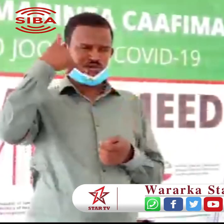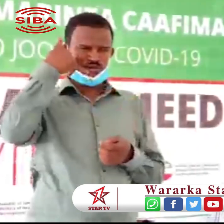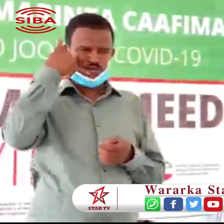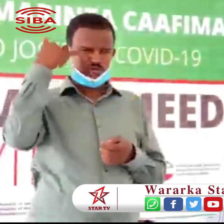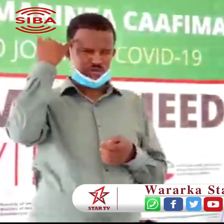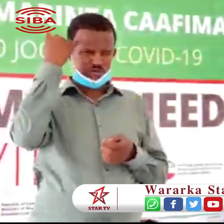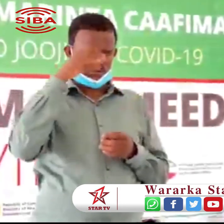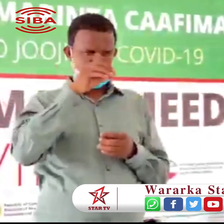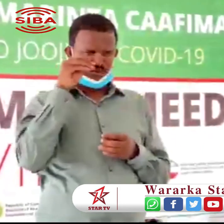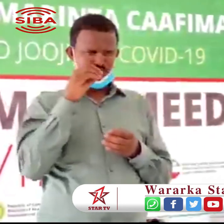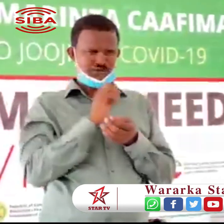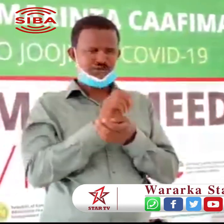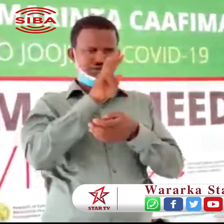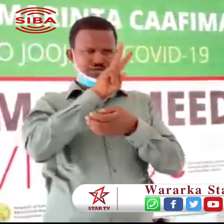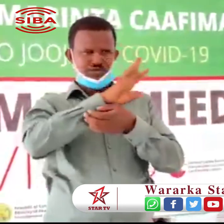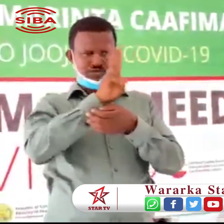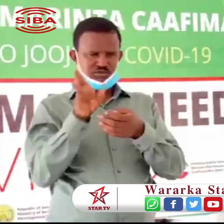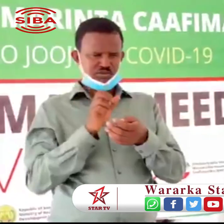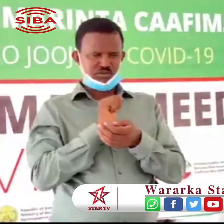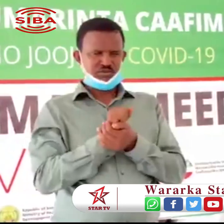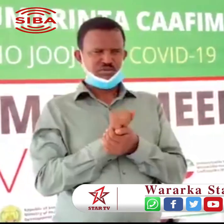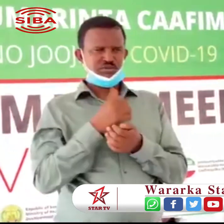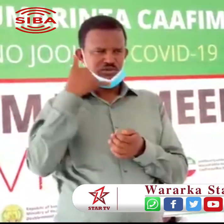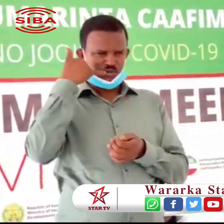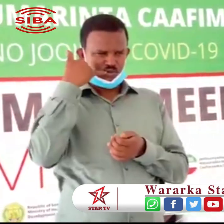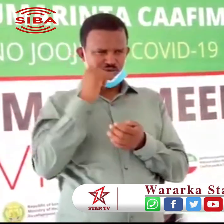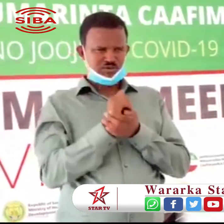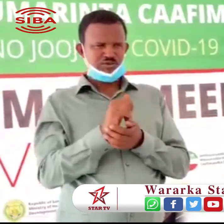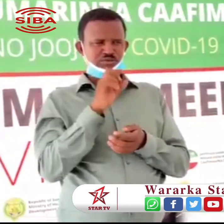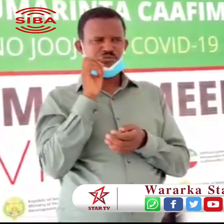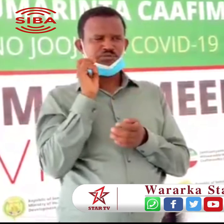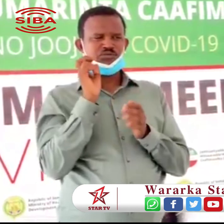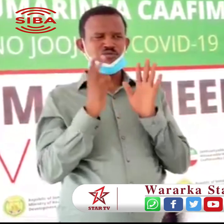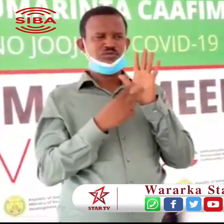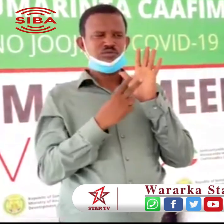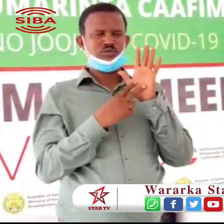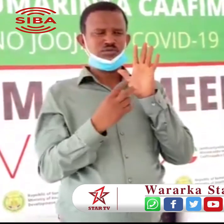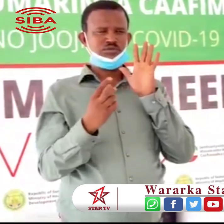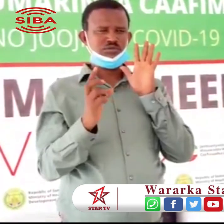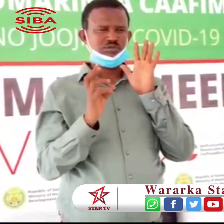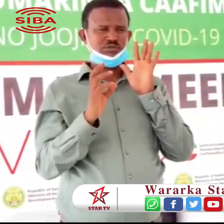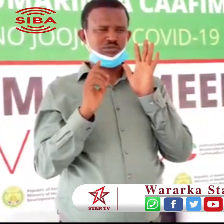9,800,910 ayaa soo garaacday 24 saacadood u dambeysay. Xaaladii guud ee cudurku